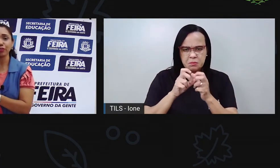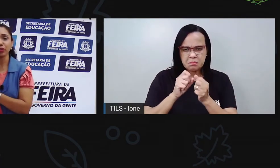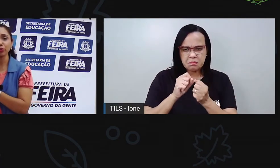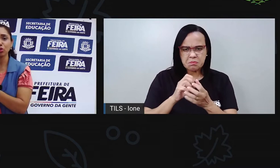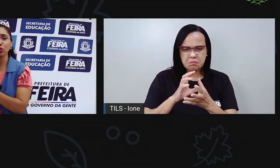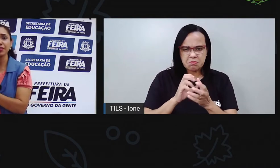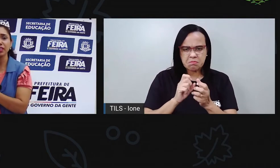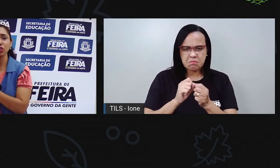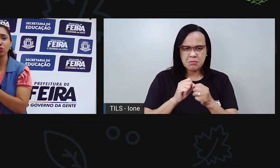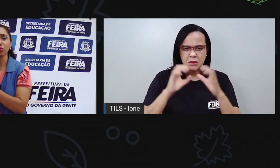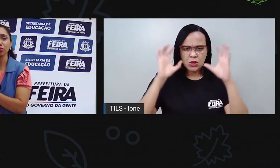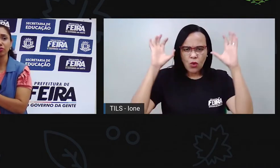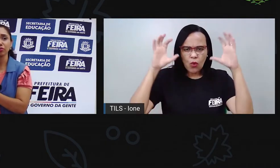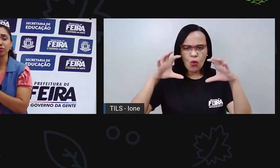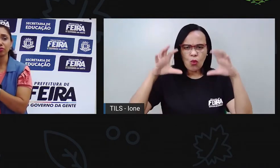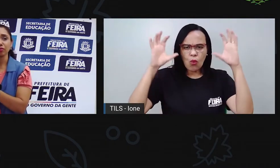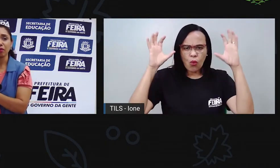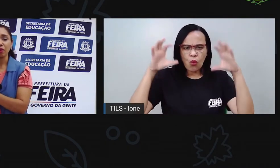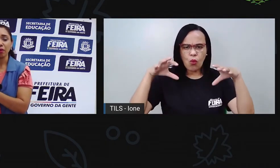Estou ouvindo um sonzinho.